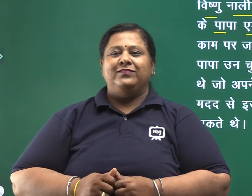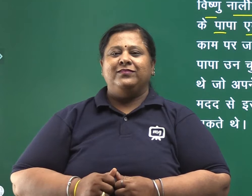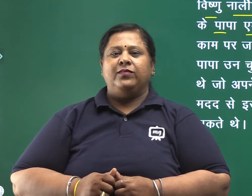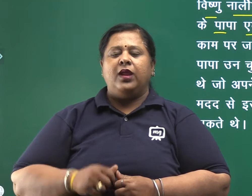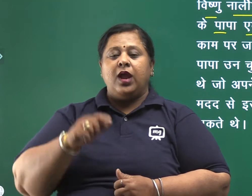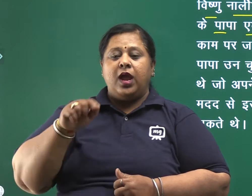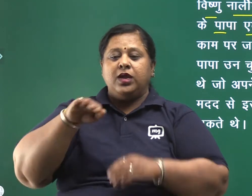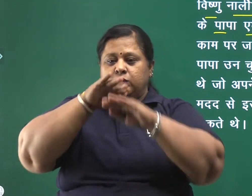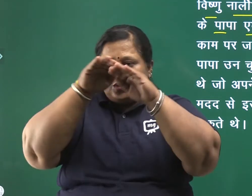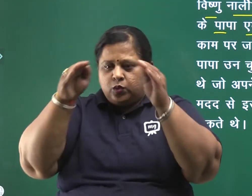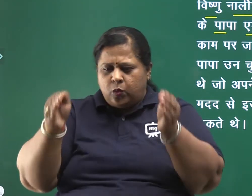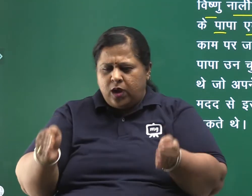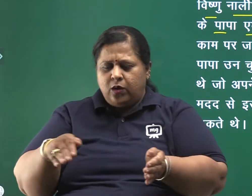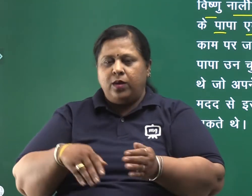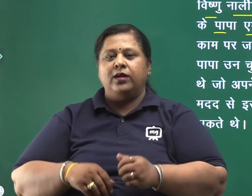एक सुरंगनुमा